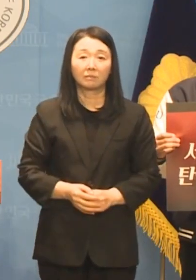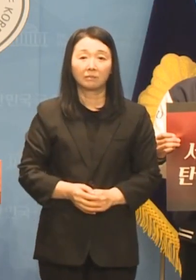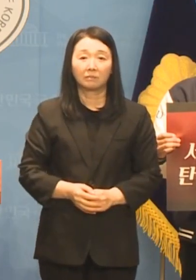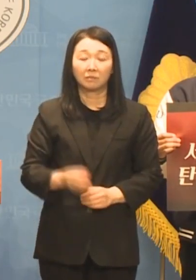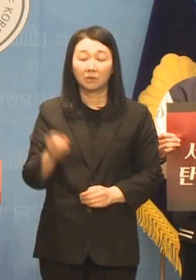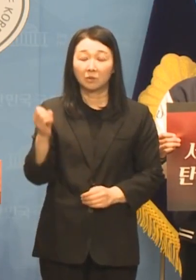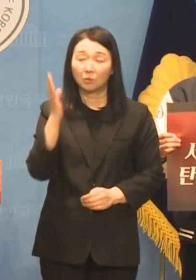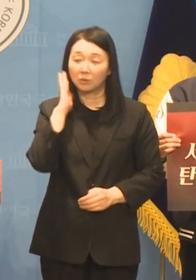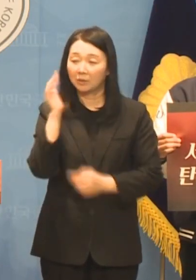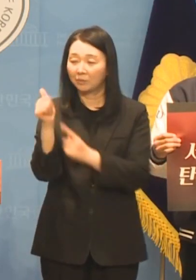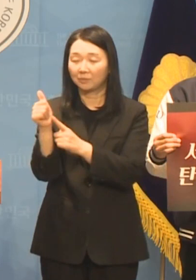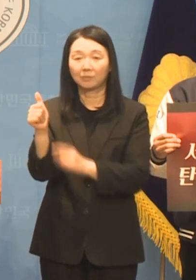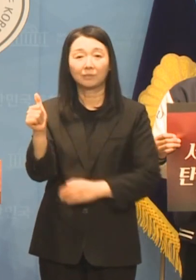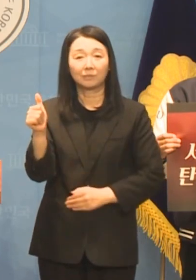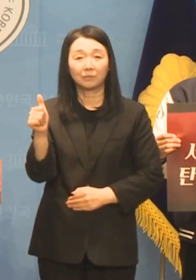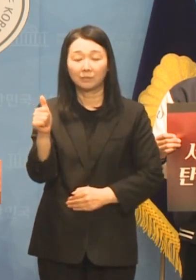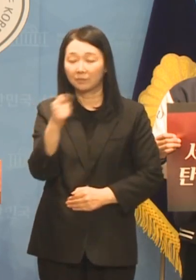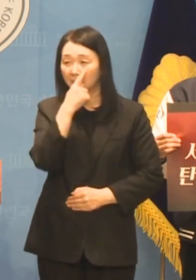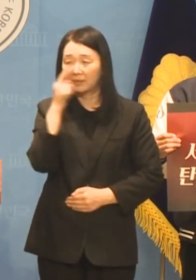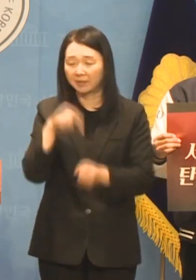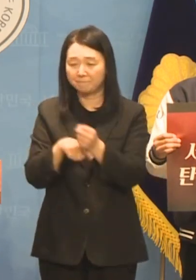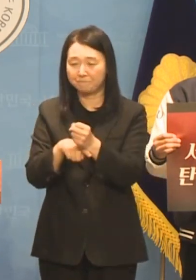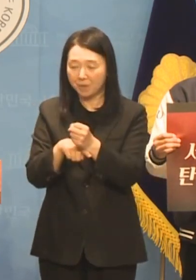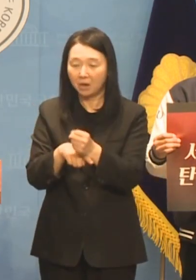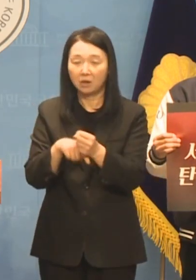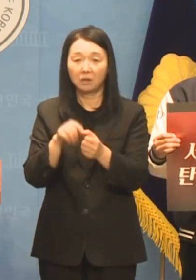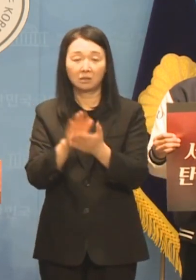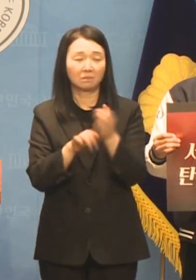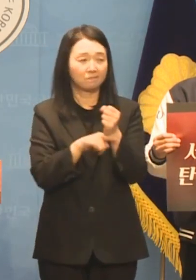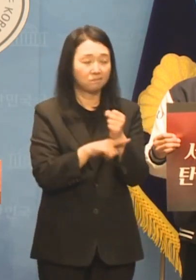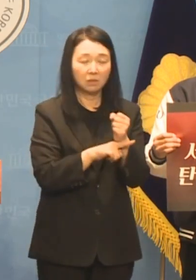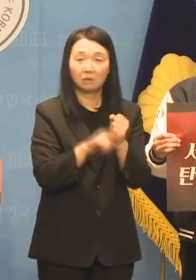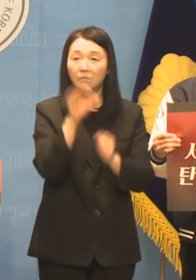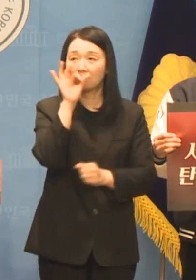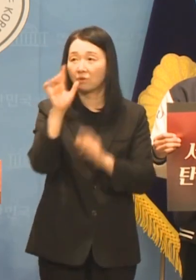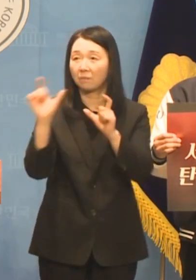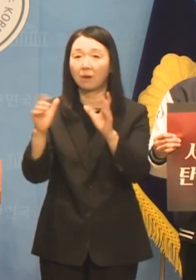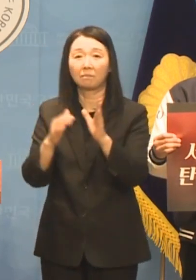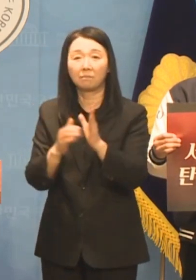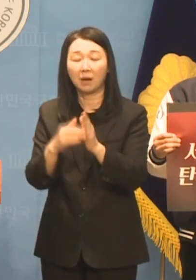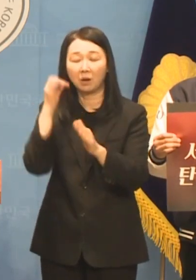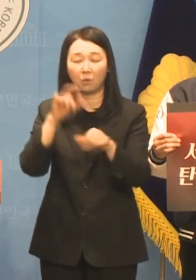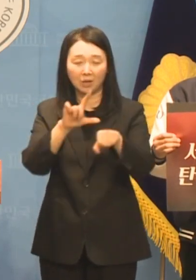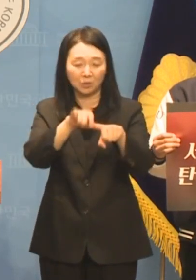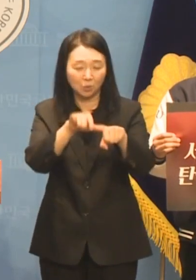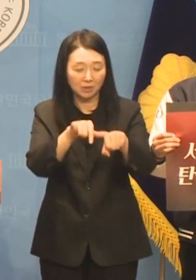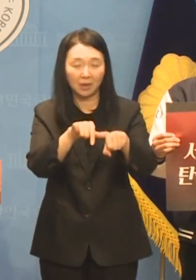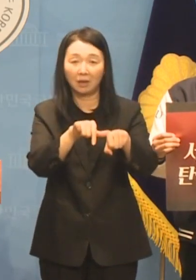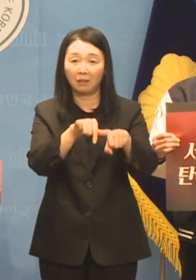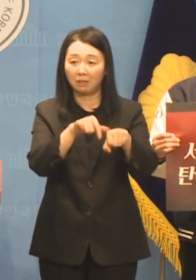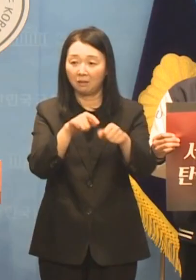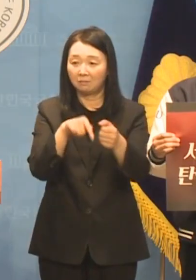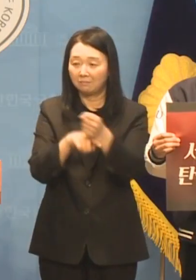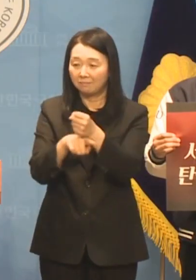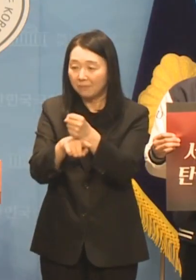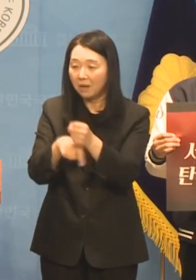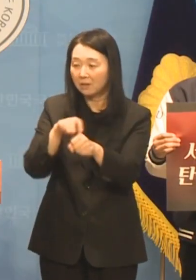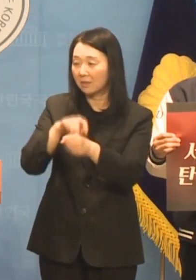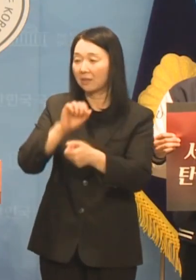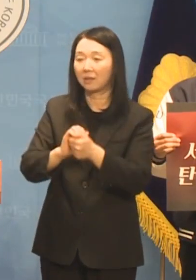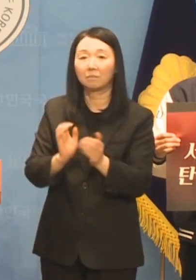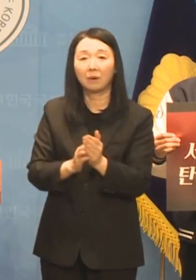피소추인인 대통령으로 하여금 증인신문조차 직접 할 수 없도록 하였으며 초시계까지 동원하여 증인신문 시간을